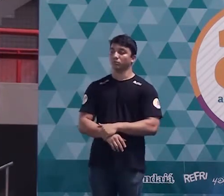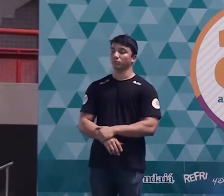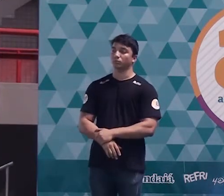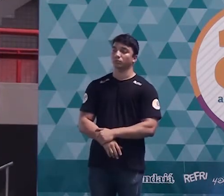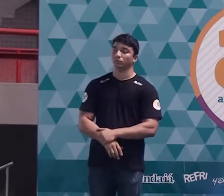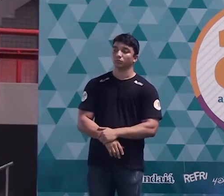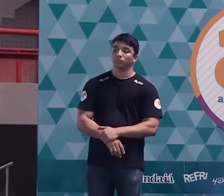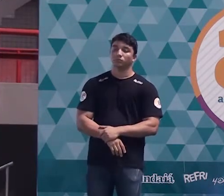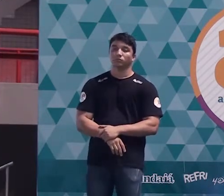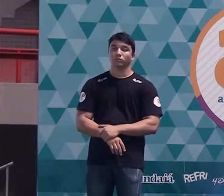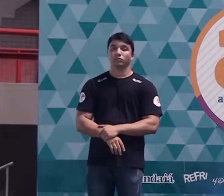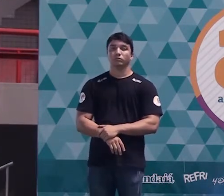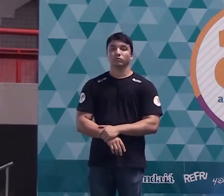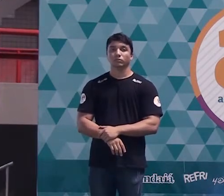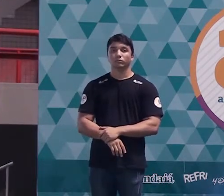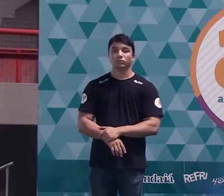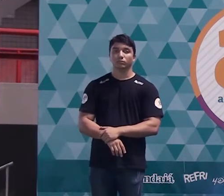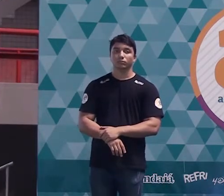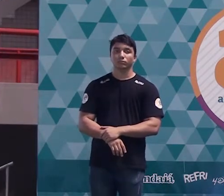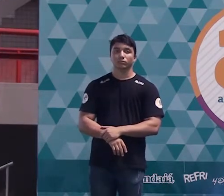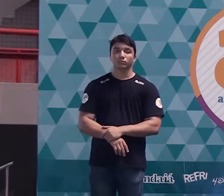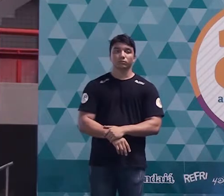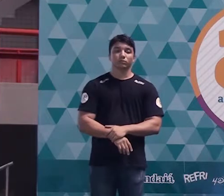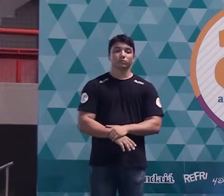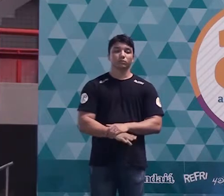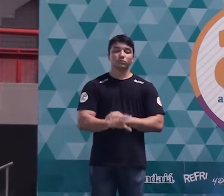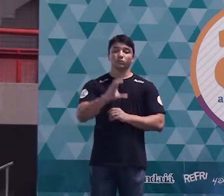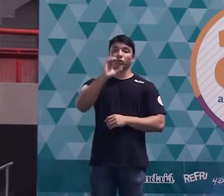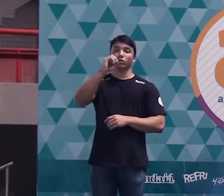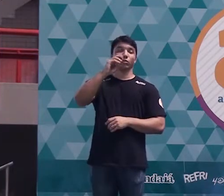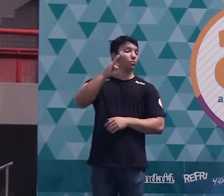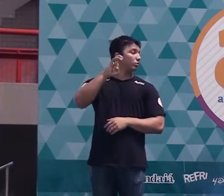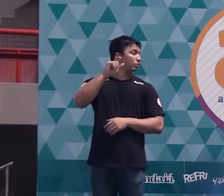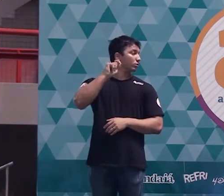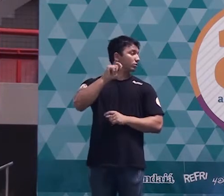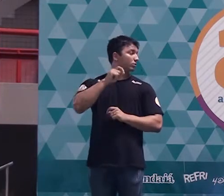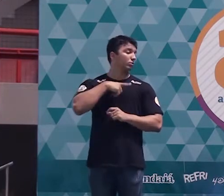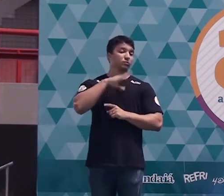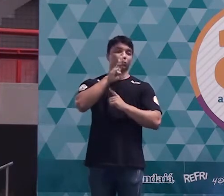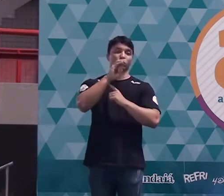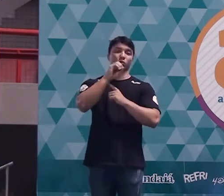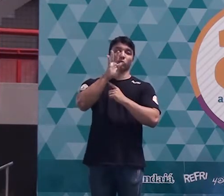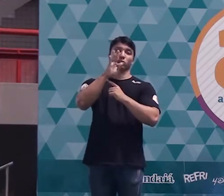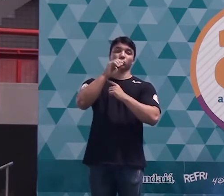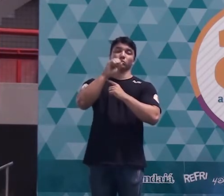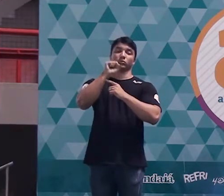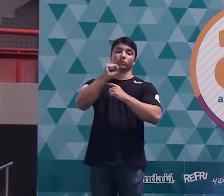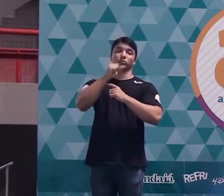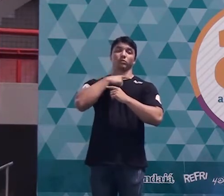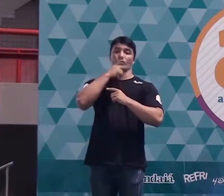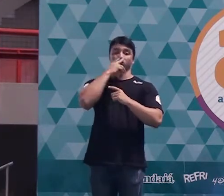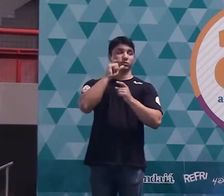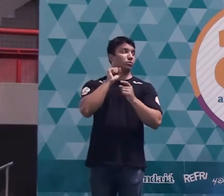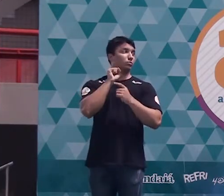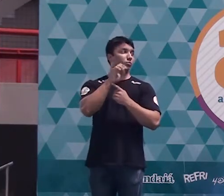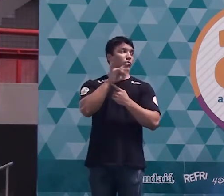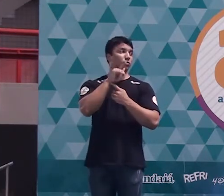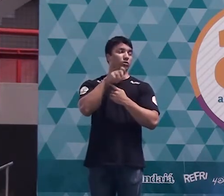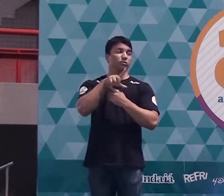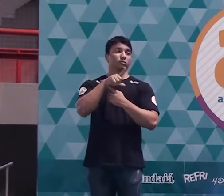bote o dedo em cima do si. Cobre o quê? Botões. Botões não está no plural?